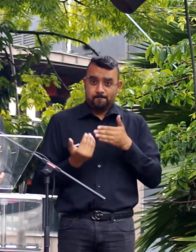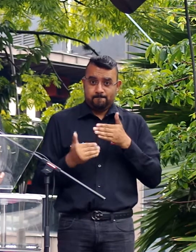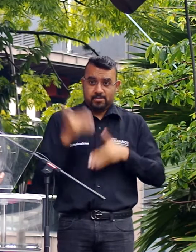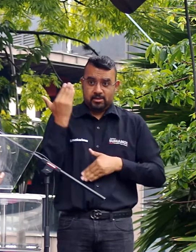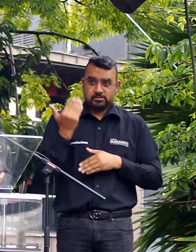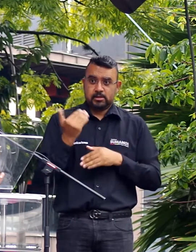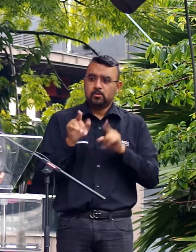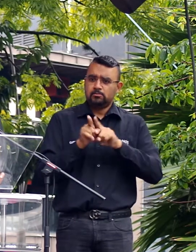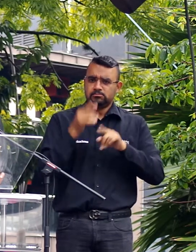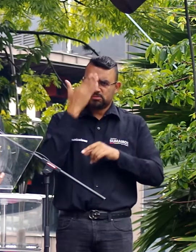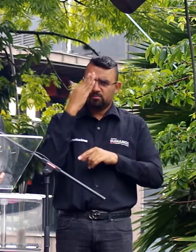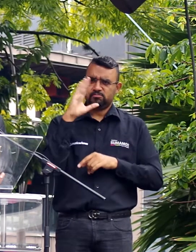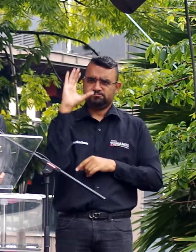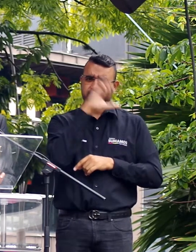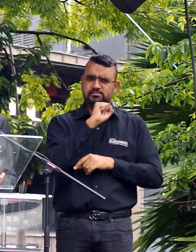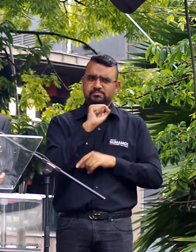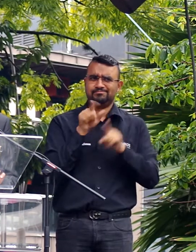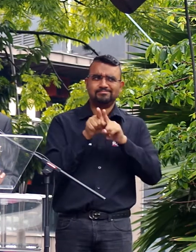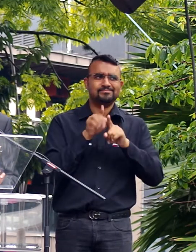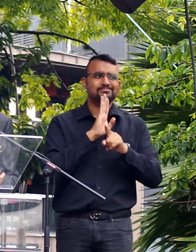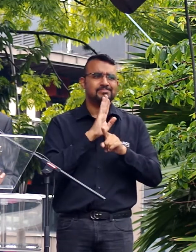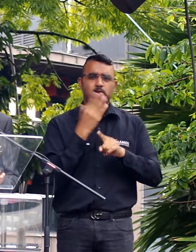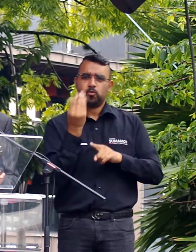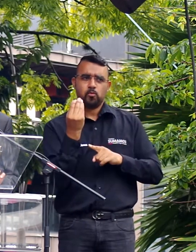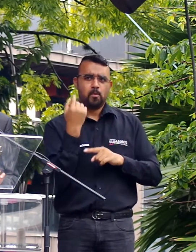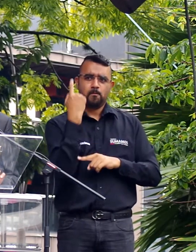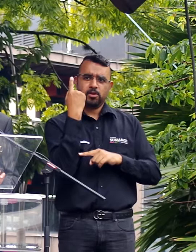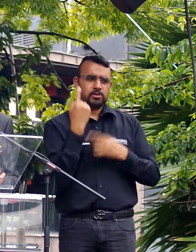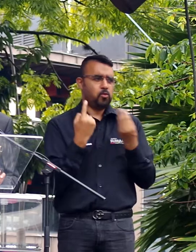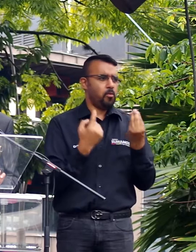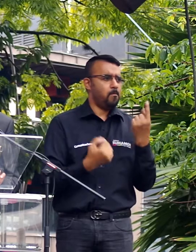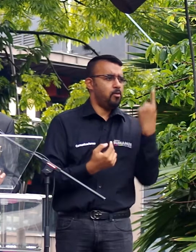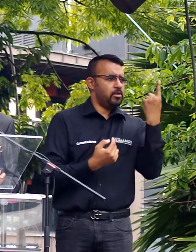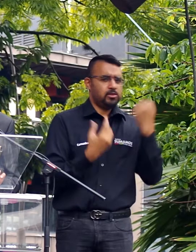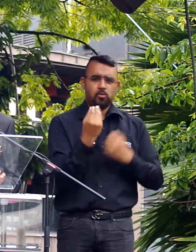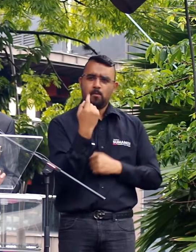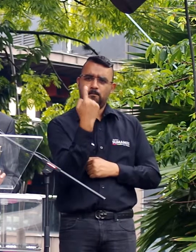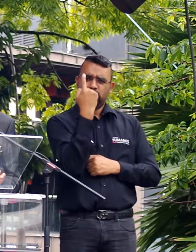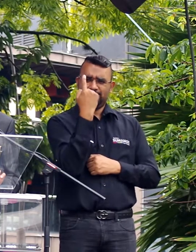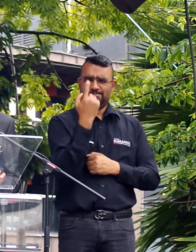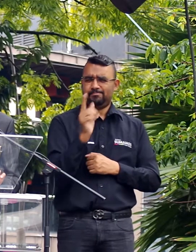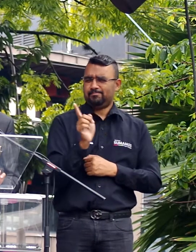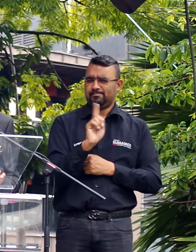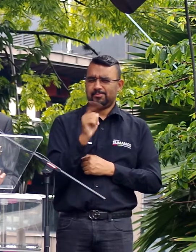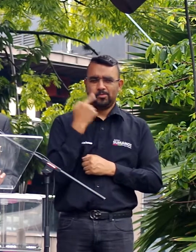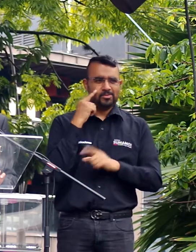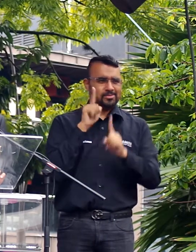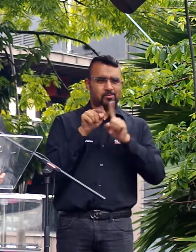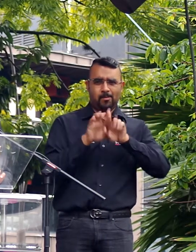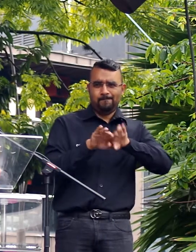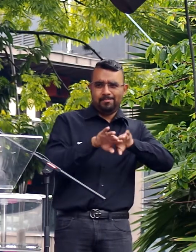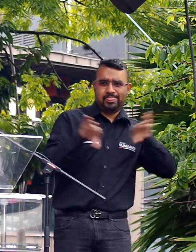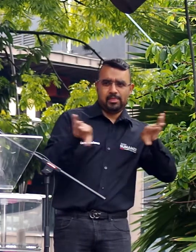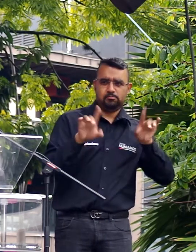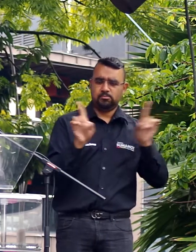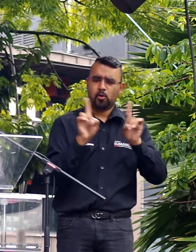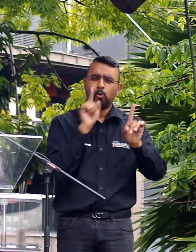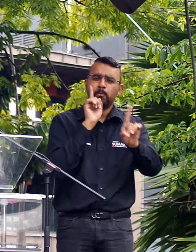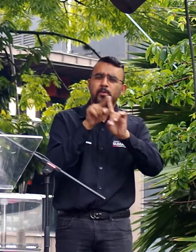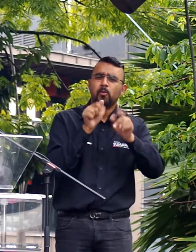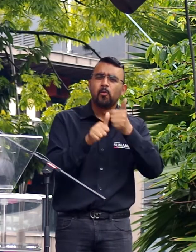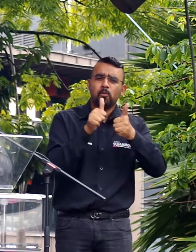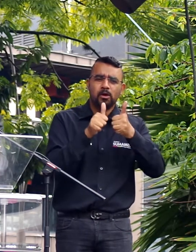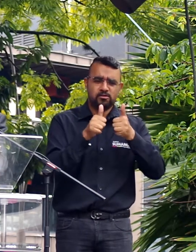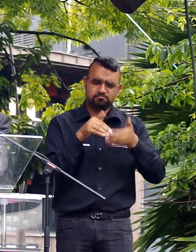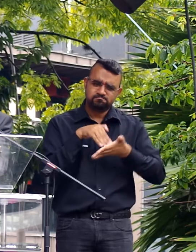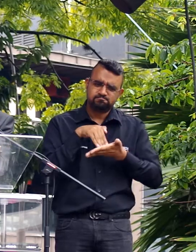nuestra no es una dinámica partidista, que el mejor partido que podemos tener y el mejor partido que podemos tomar